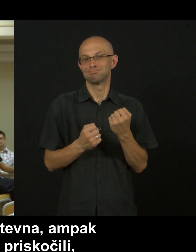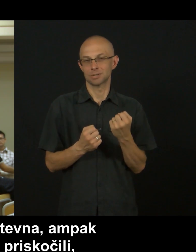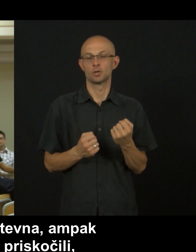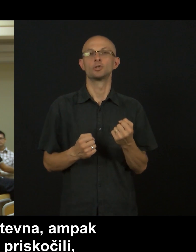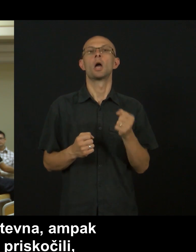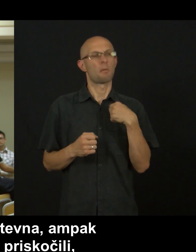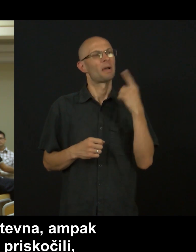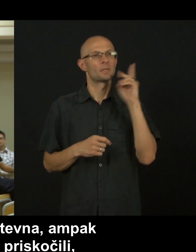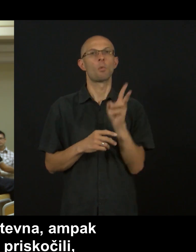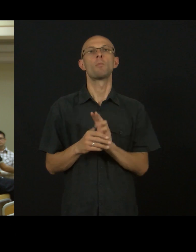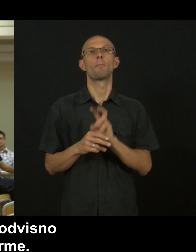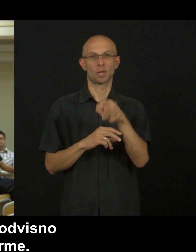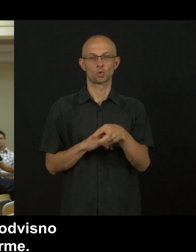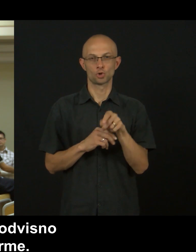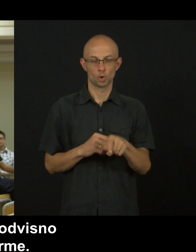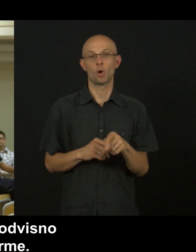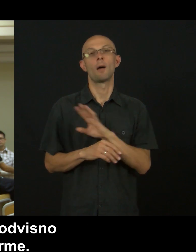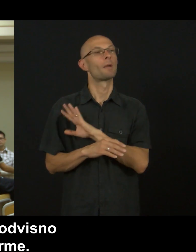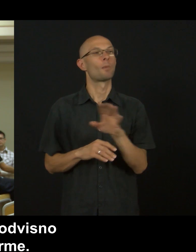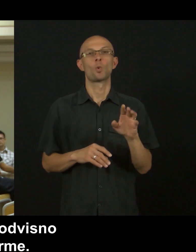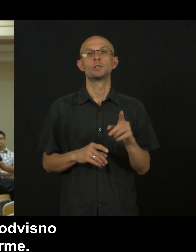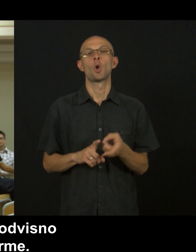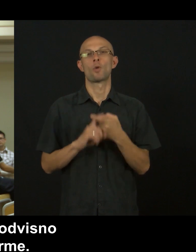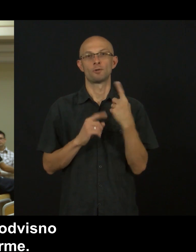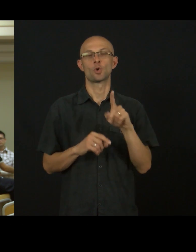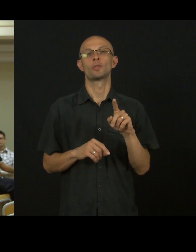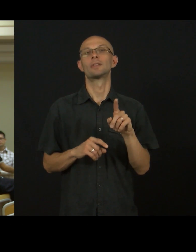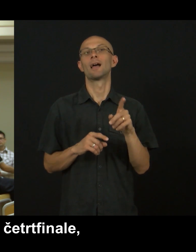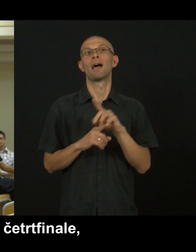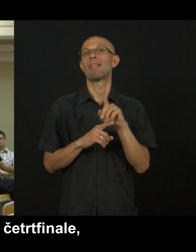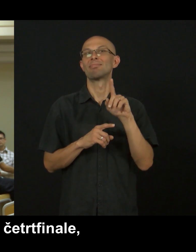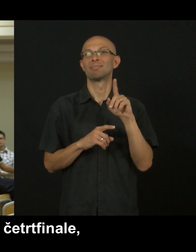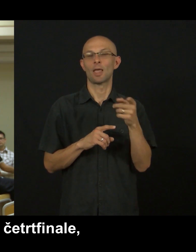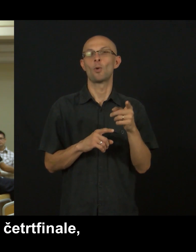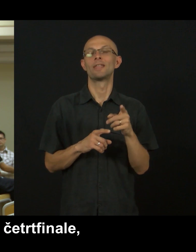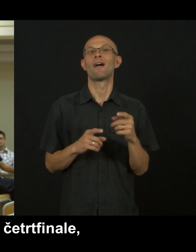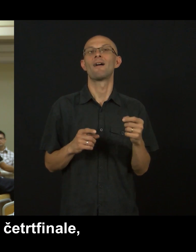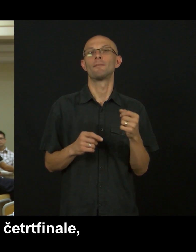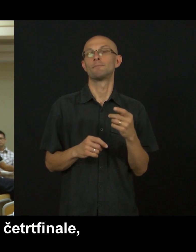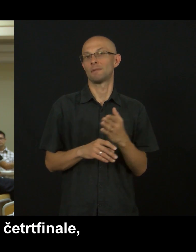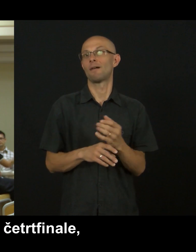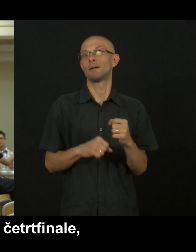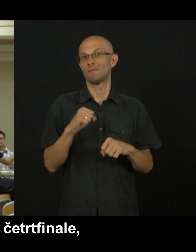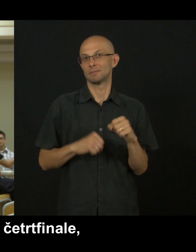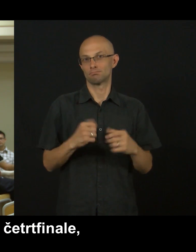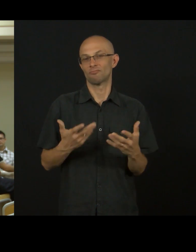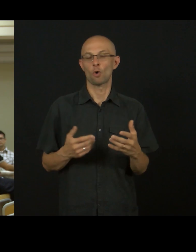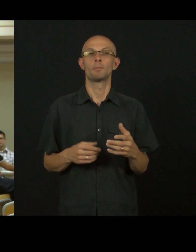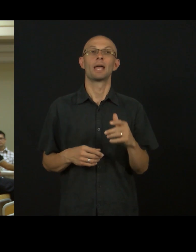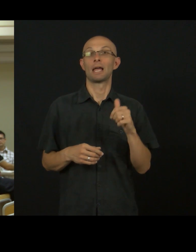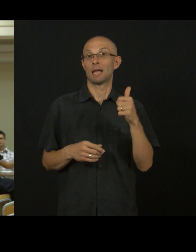ampak verjamo, da bomo tudi to preskočili, potem pa je vse odvisno od dnevne forme. Tako da bomo, ja, četrtfinale,